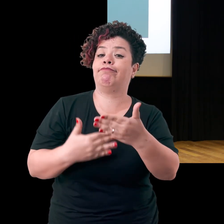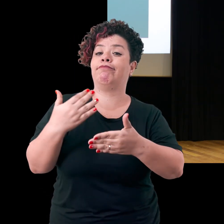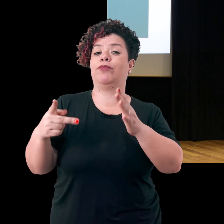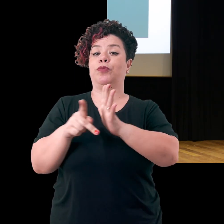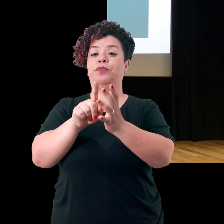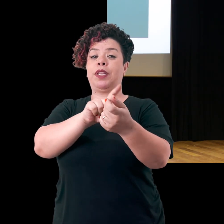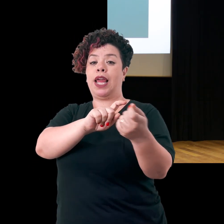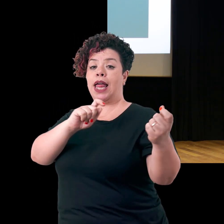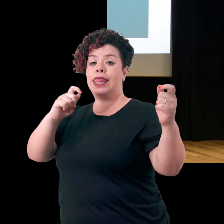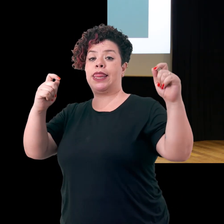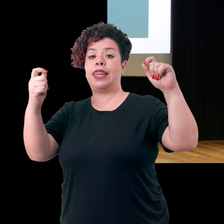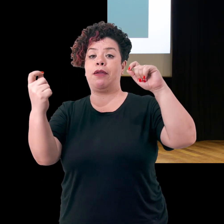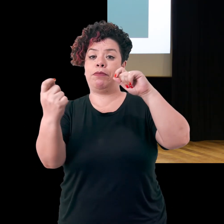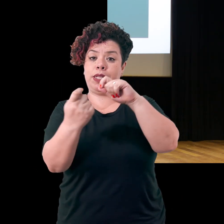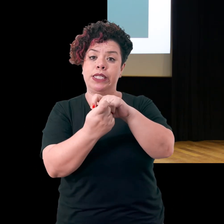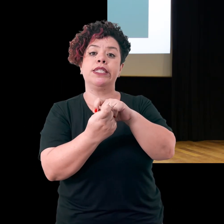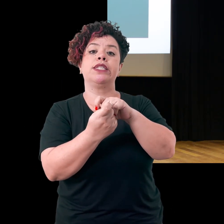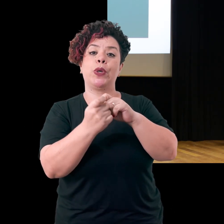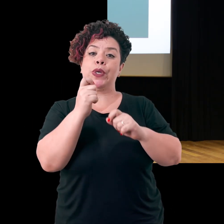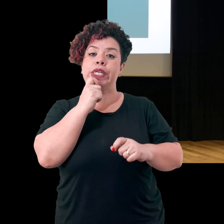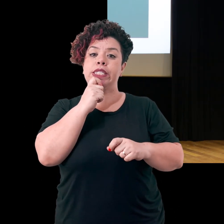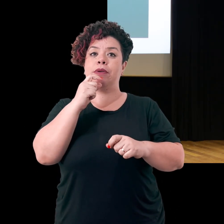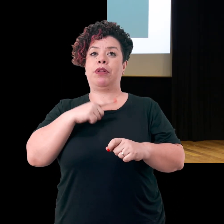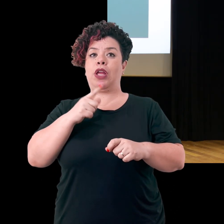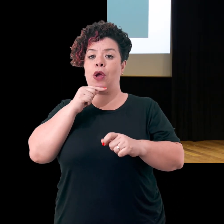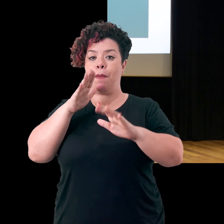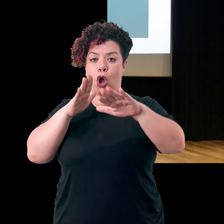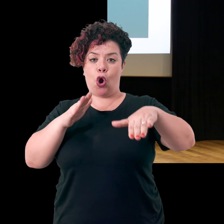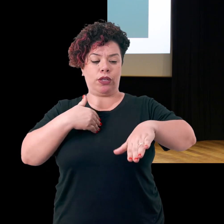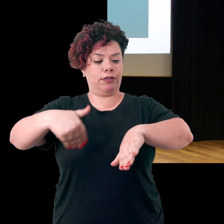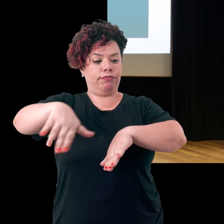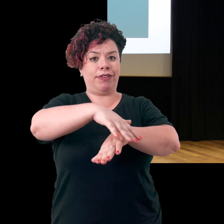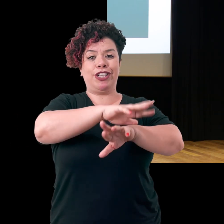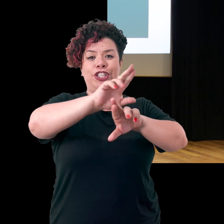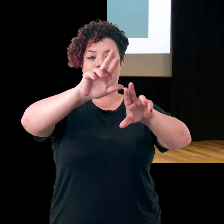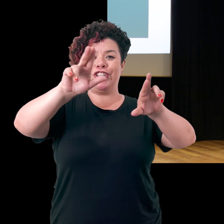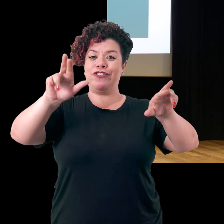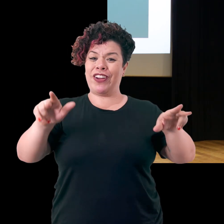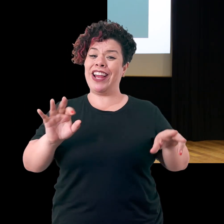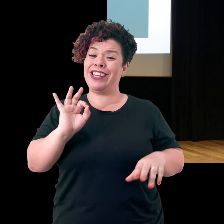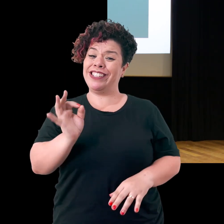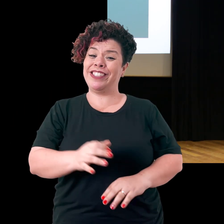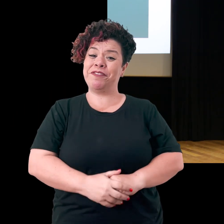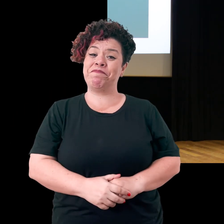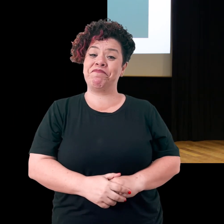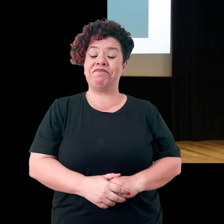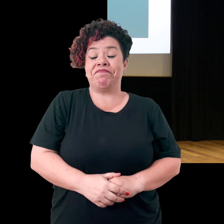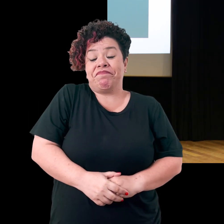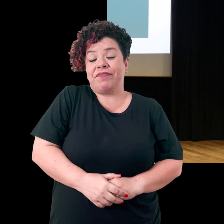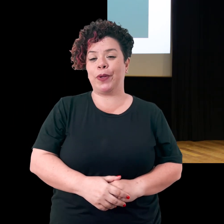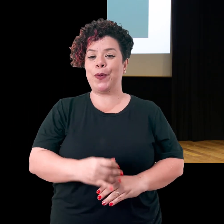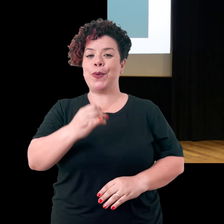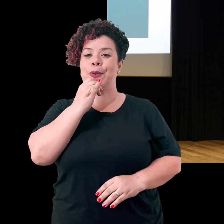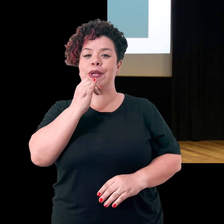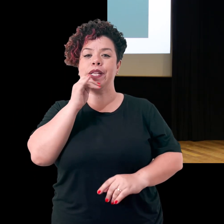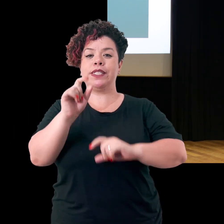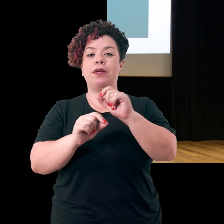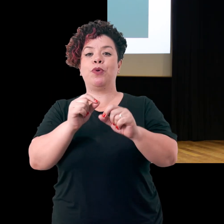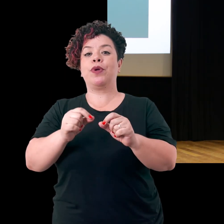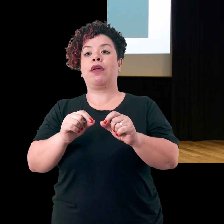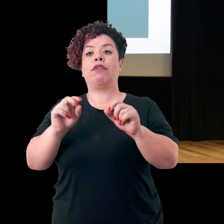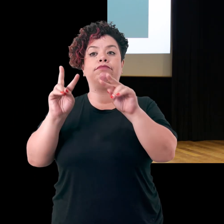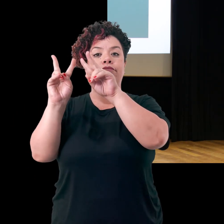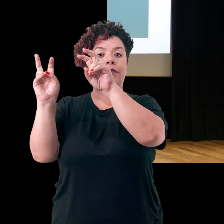ao longo de uma costa, tem um M a mais, ampla e diversa. São alguns exemplos de sugestões de